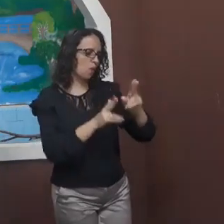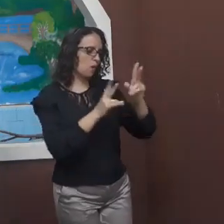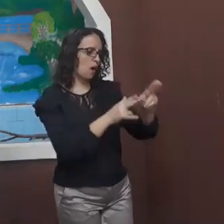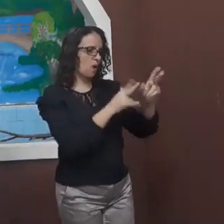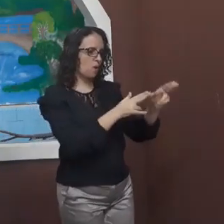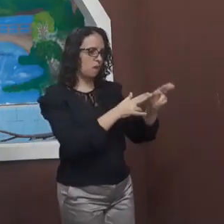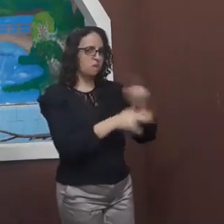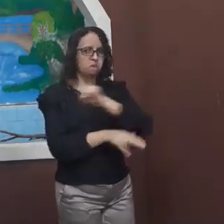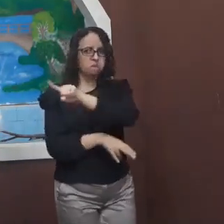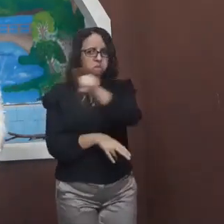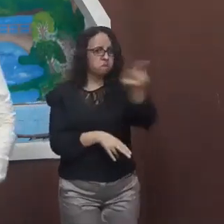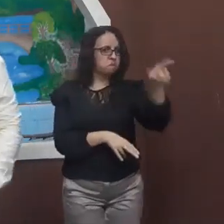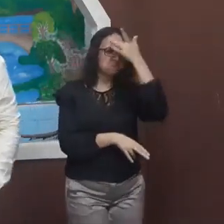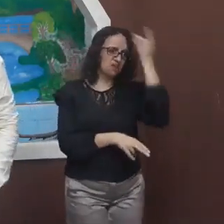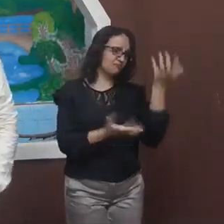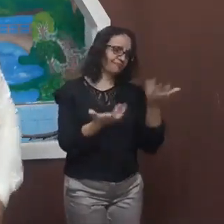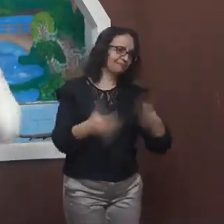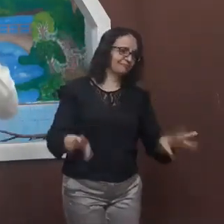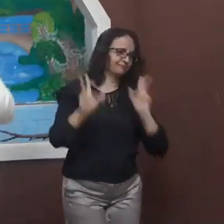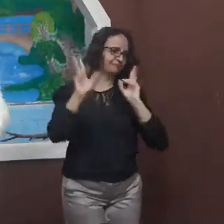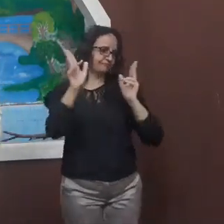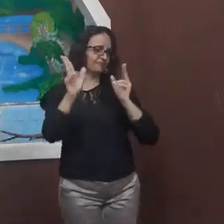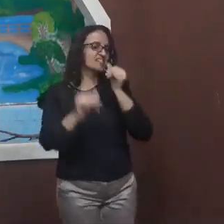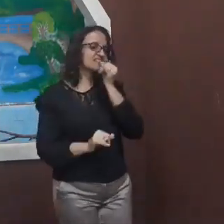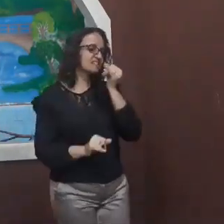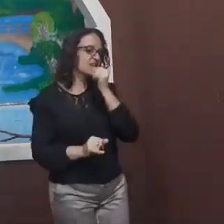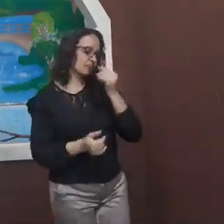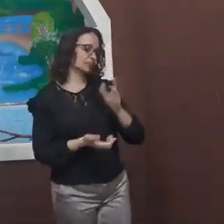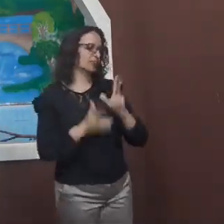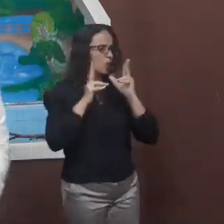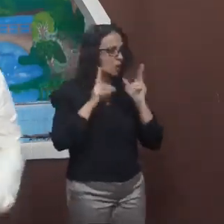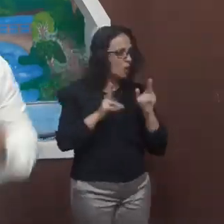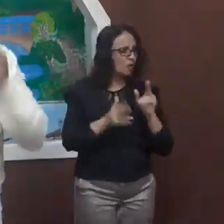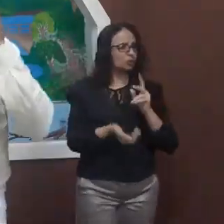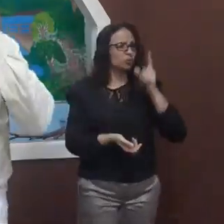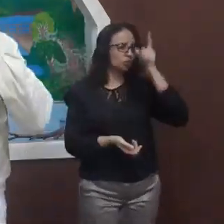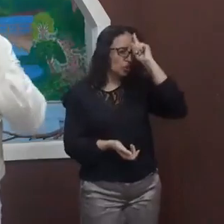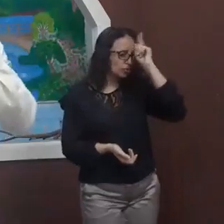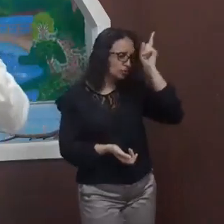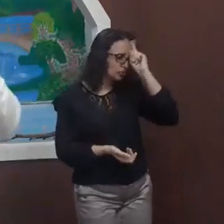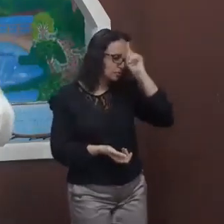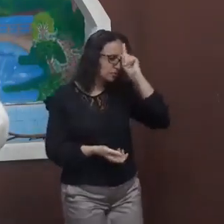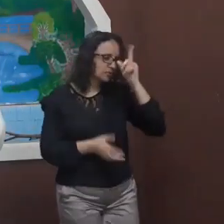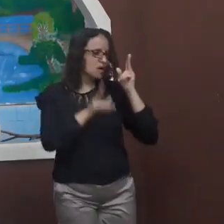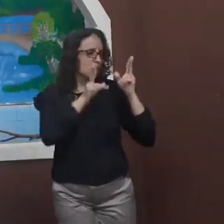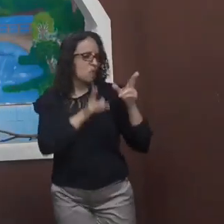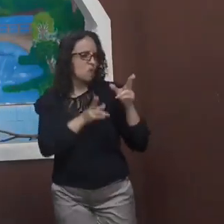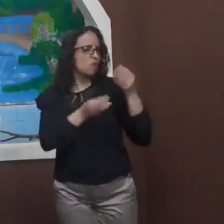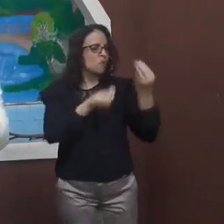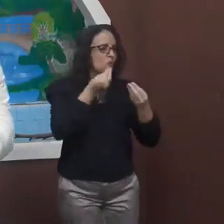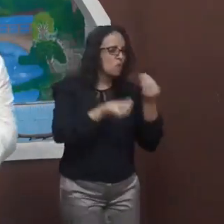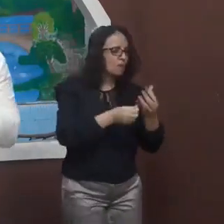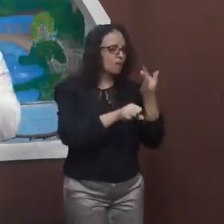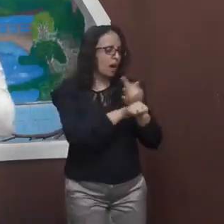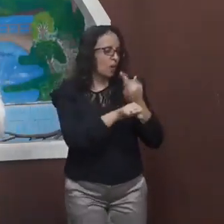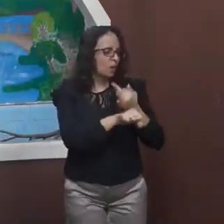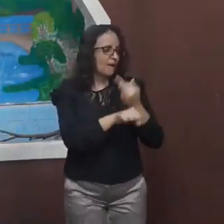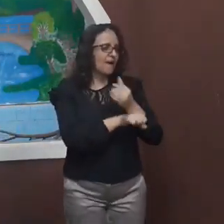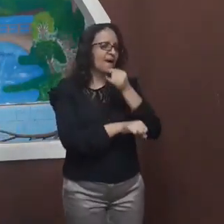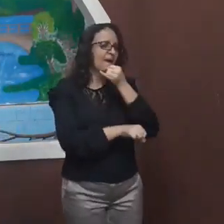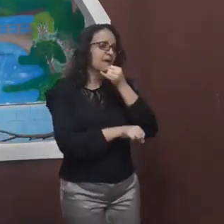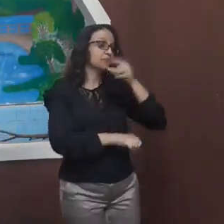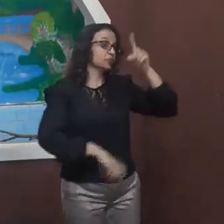diferente. Tem uma coisa que é metódica, irmão. Sabe o que é metódico? Olha, sabe o que é metódico? Que produz, que você tem que perseverar? Sabe,